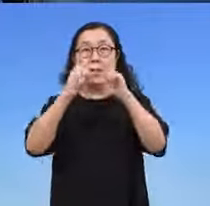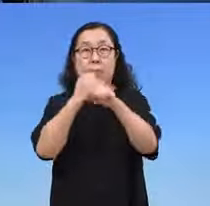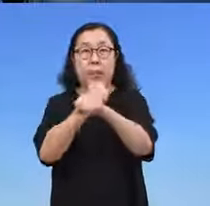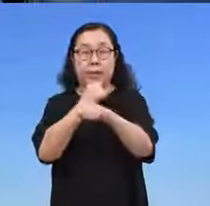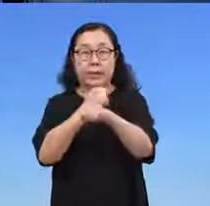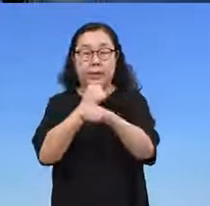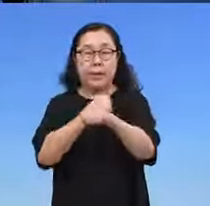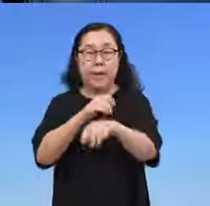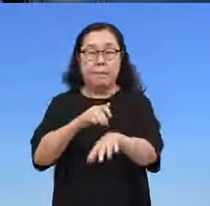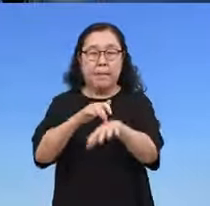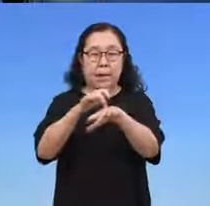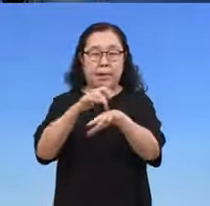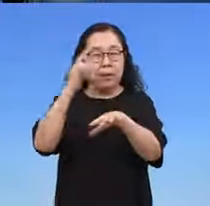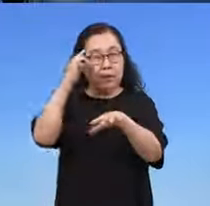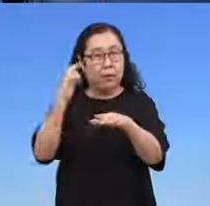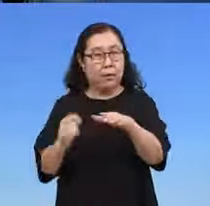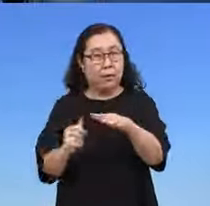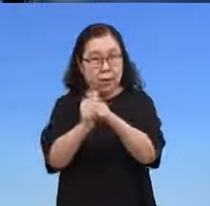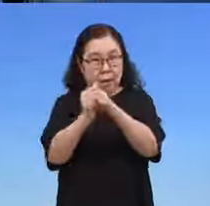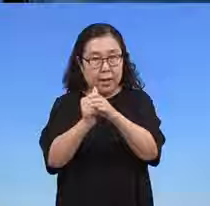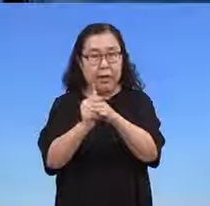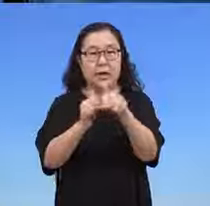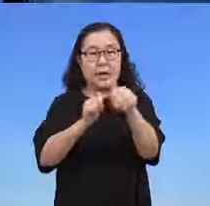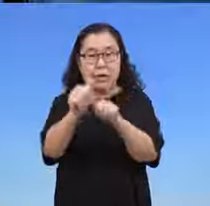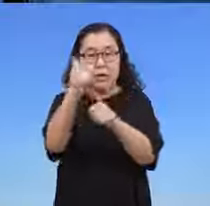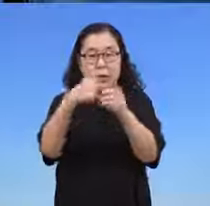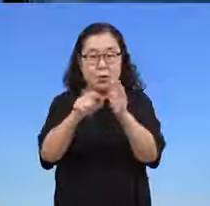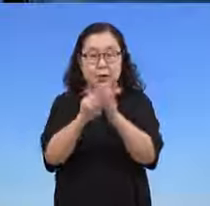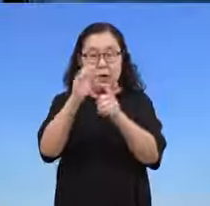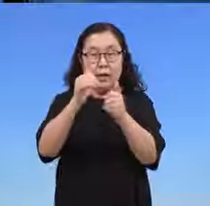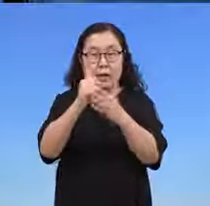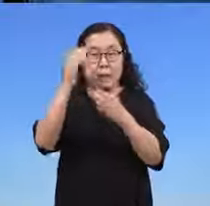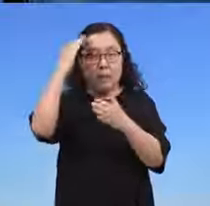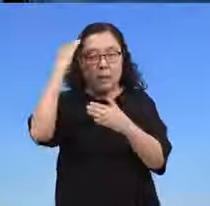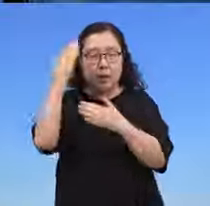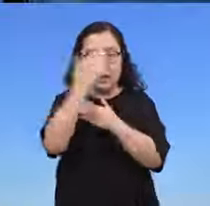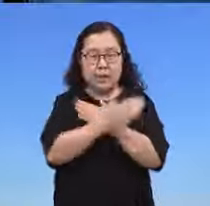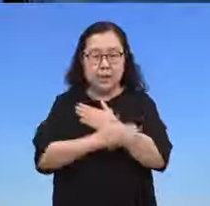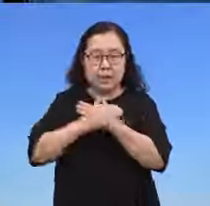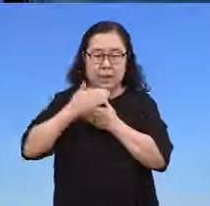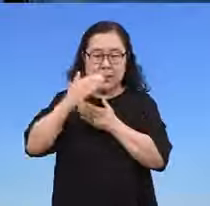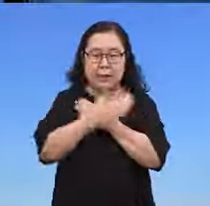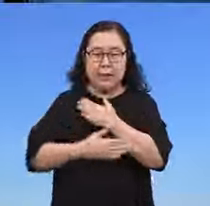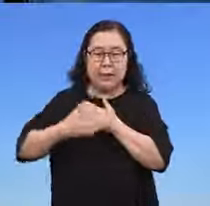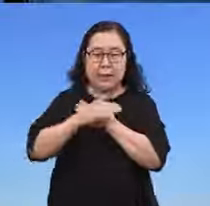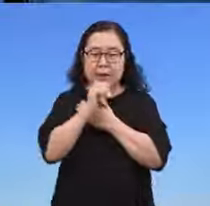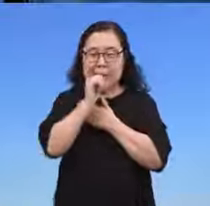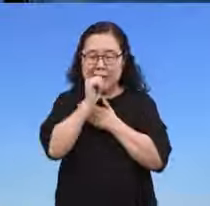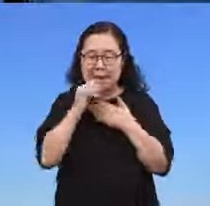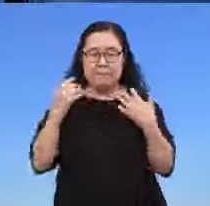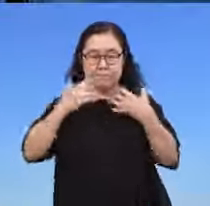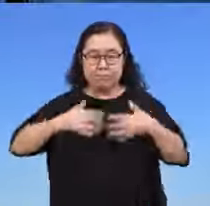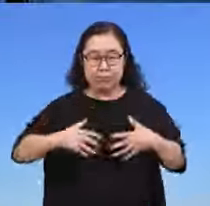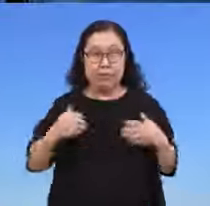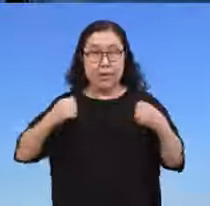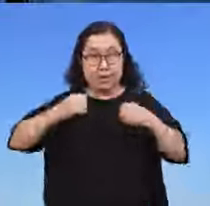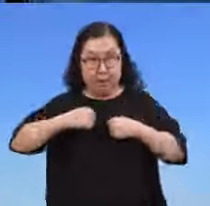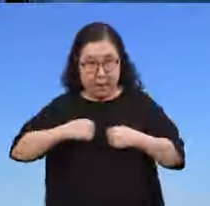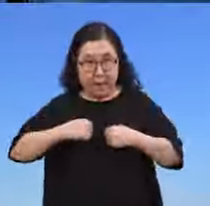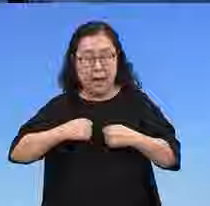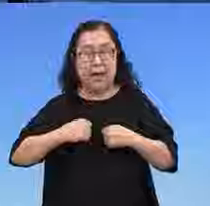능히 대적하기 위하여 하나님의 전신 갑주를 입어라. 이렇게 큰 전제를 선포하고는